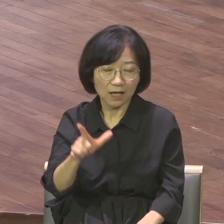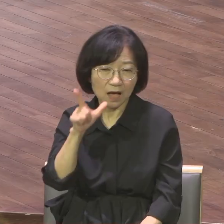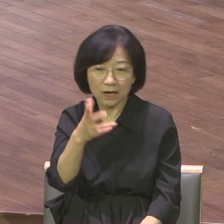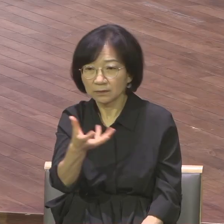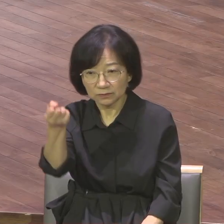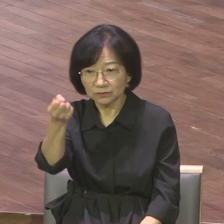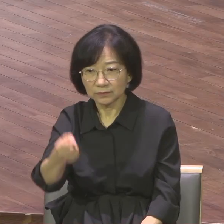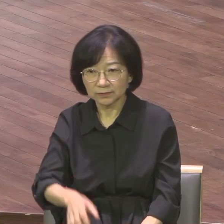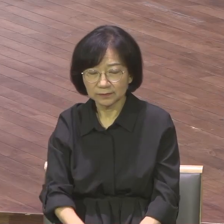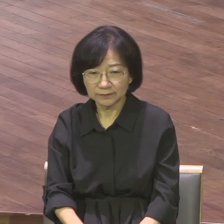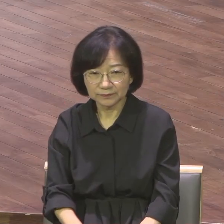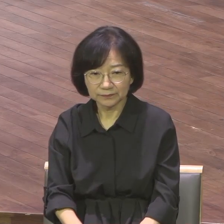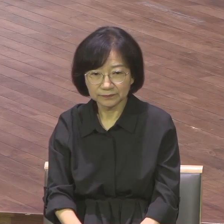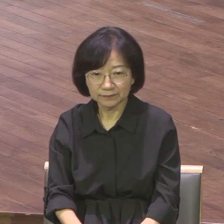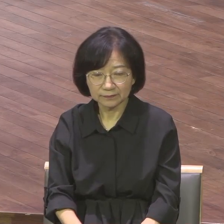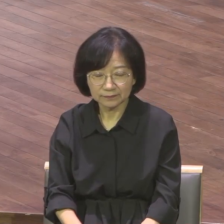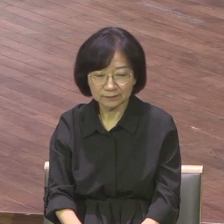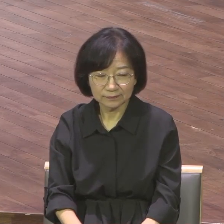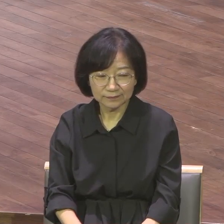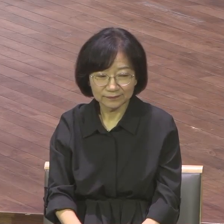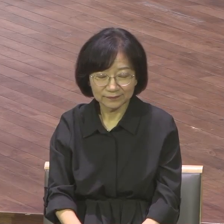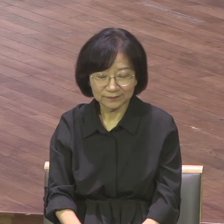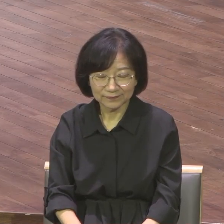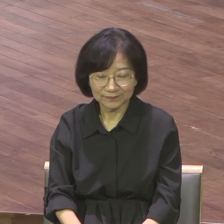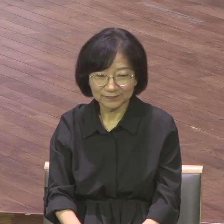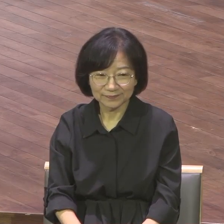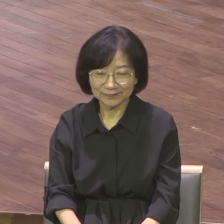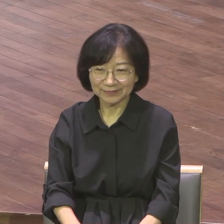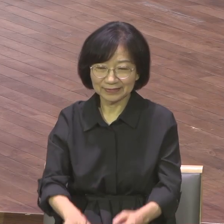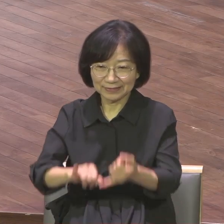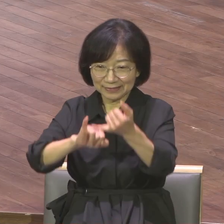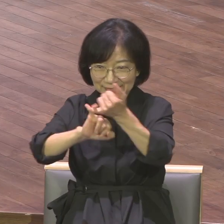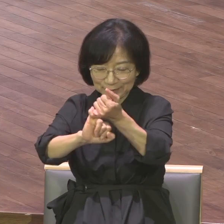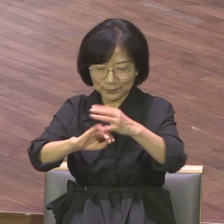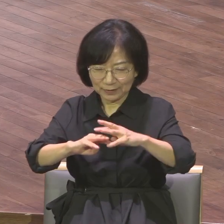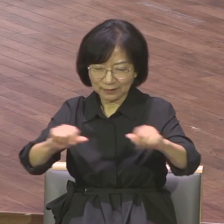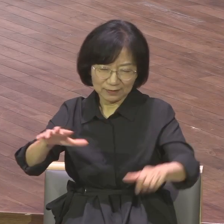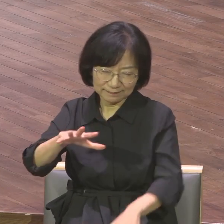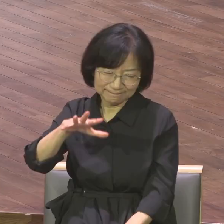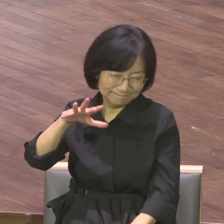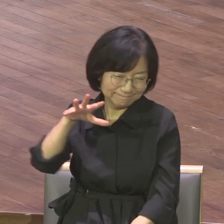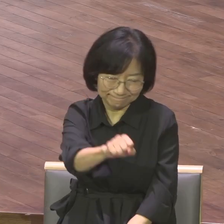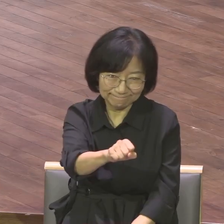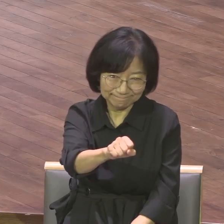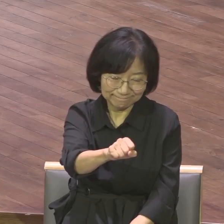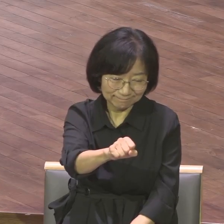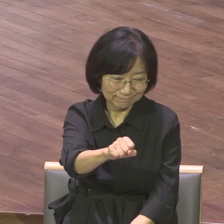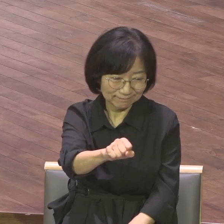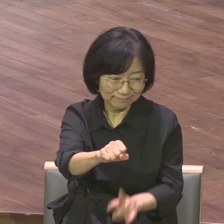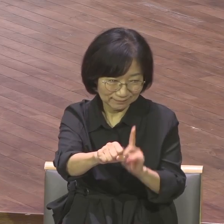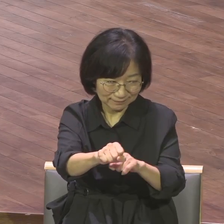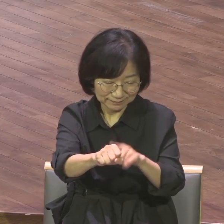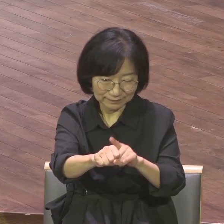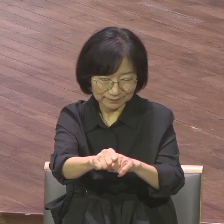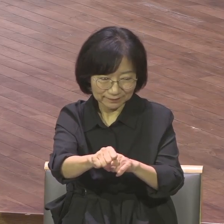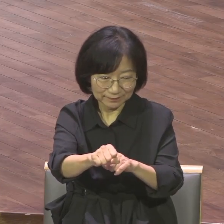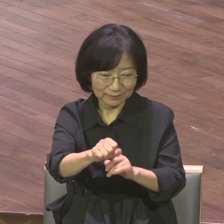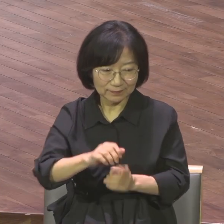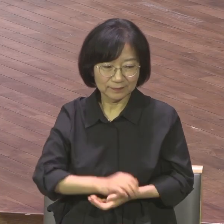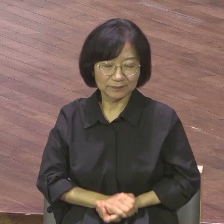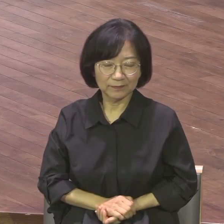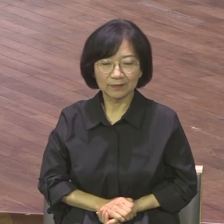이렇게 약속의 산지를 차지하는 응답을 체험하게 되는데, 이것이 언약적